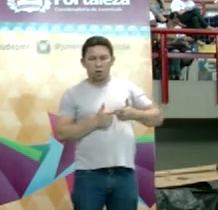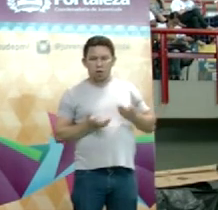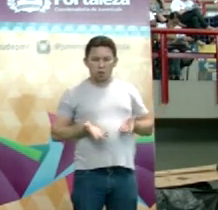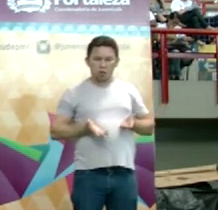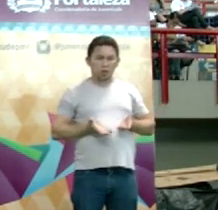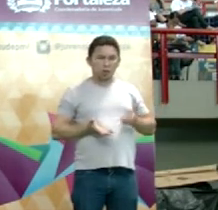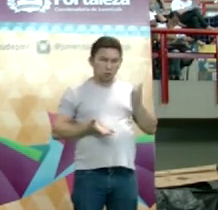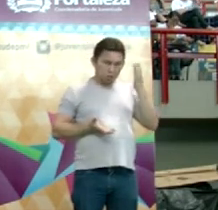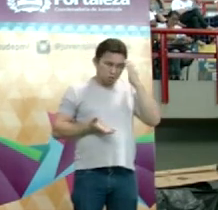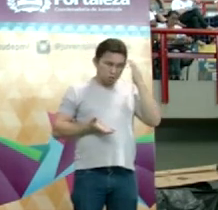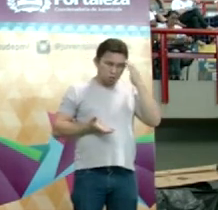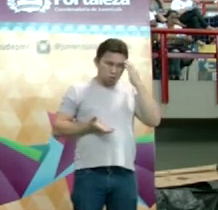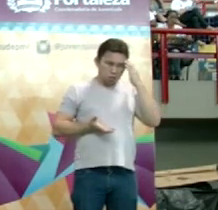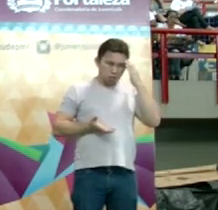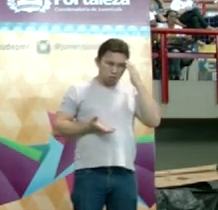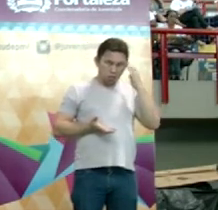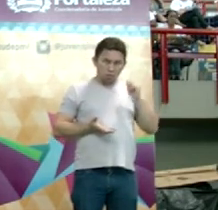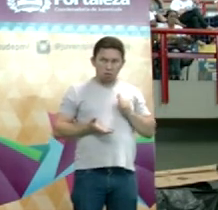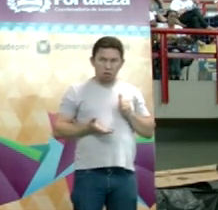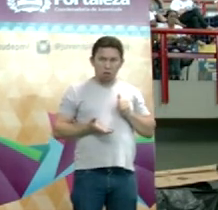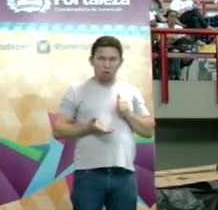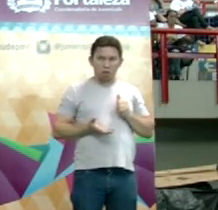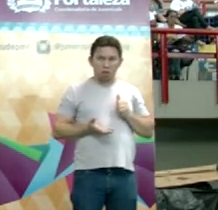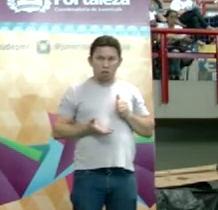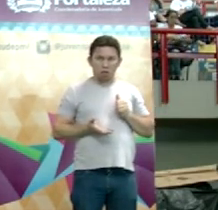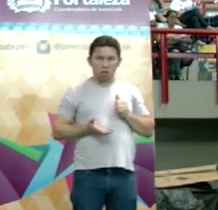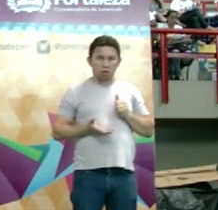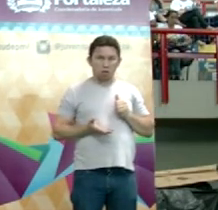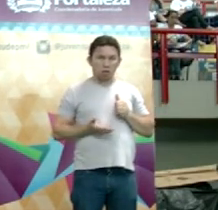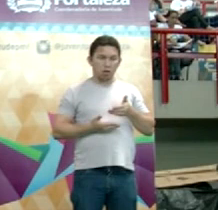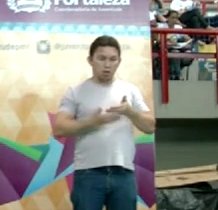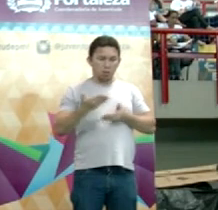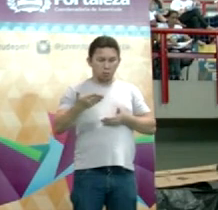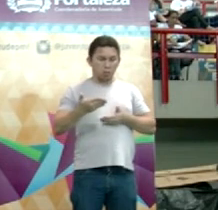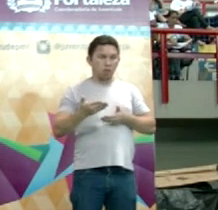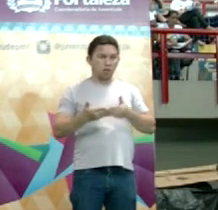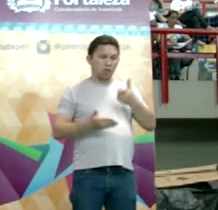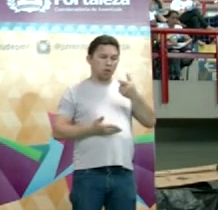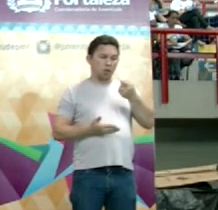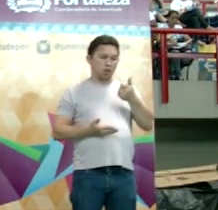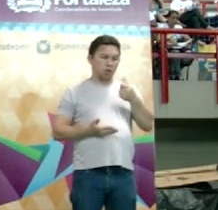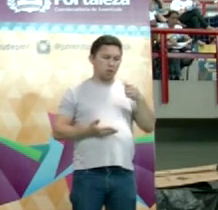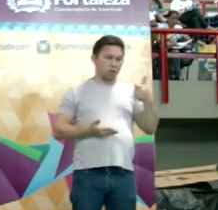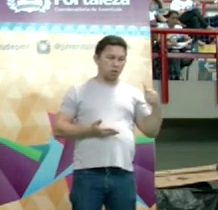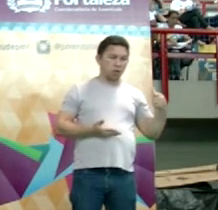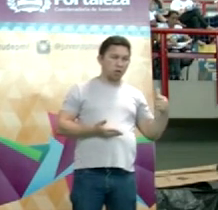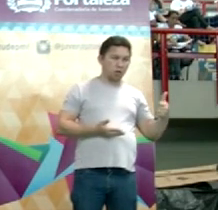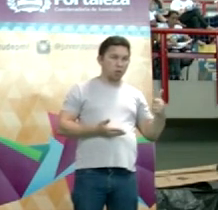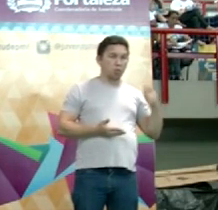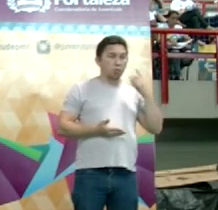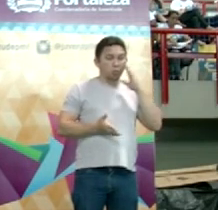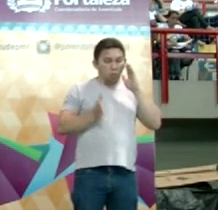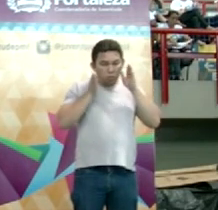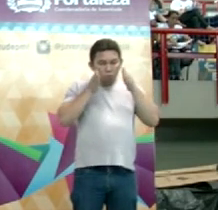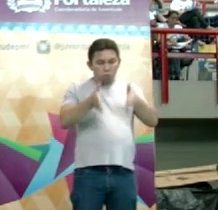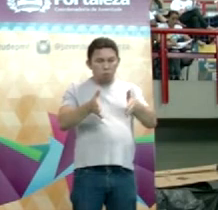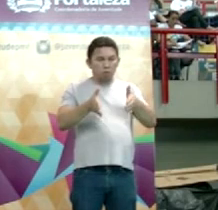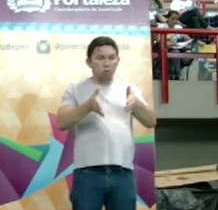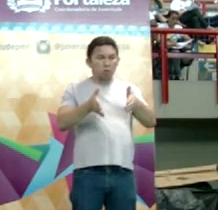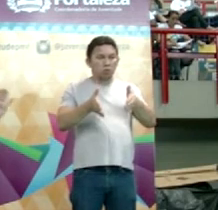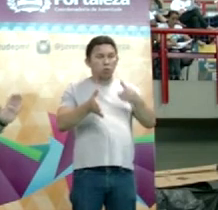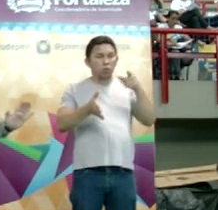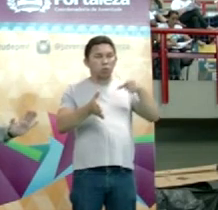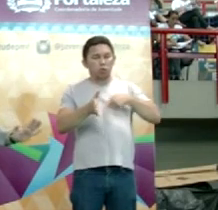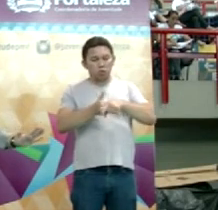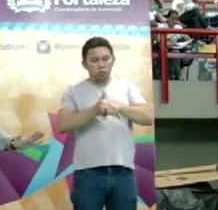então vocês entenderam que a prova é de 2011, mas o que importa é a data